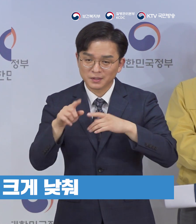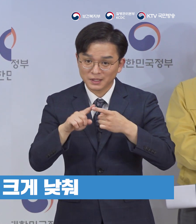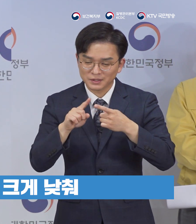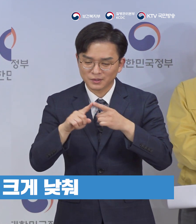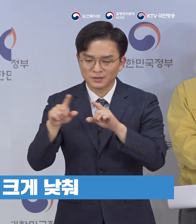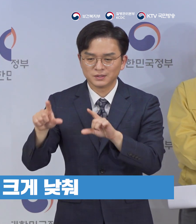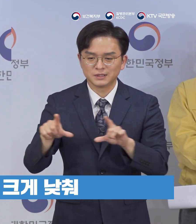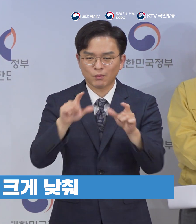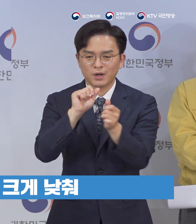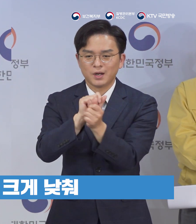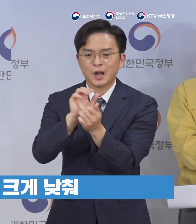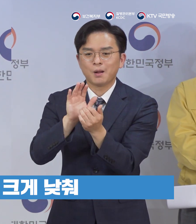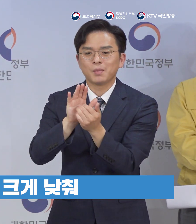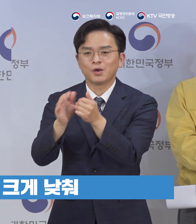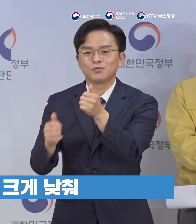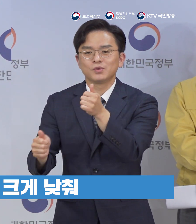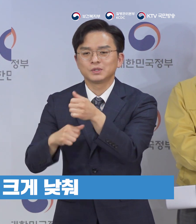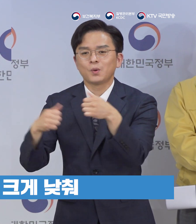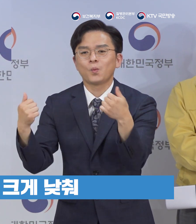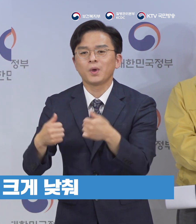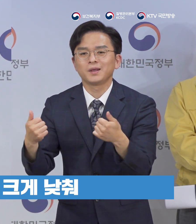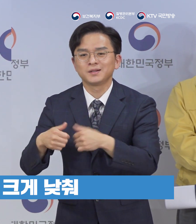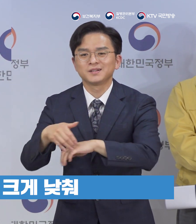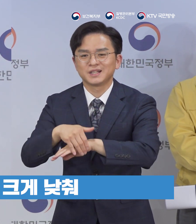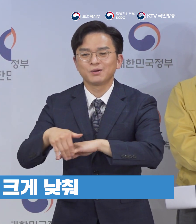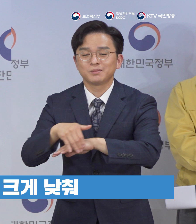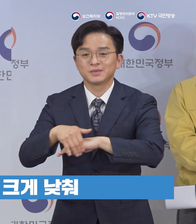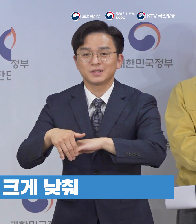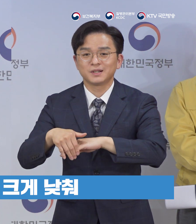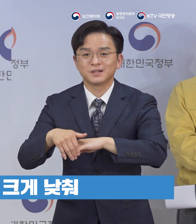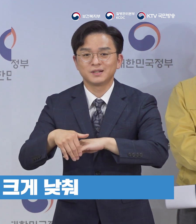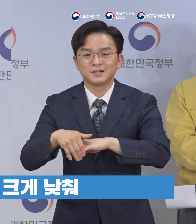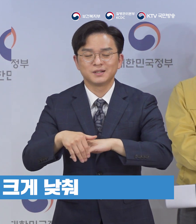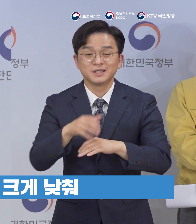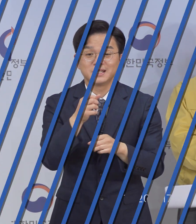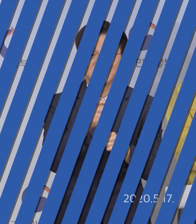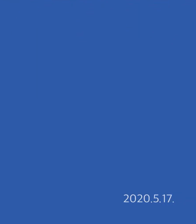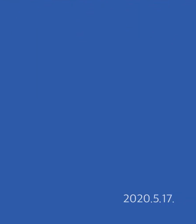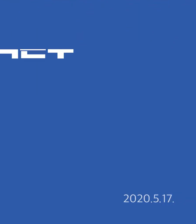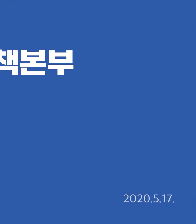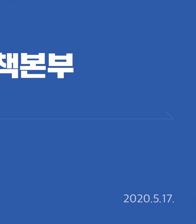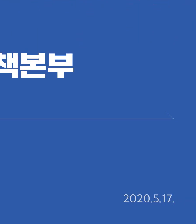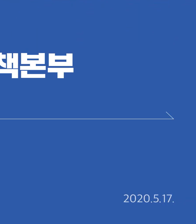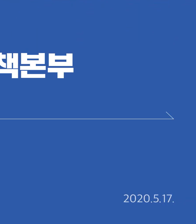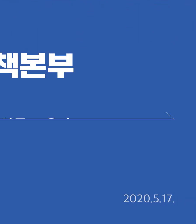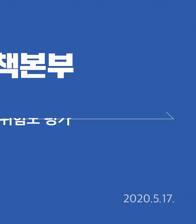있는 방안들을 마련할 것인지에 대한 논의를 이제 진행을 좀 더 구체적으로 하려고 합니다.